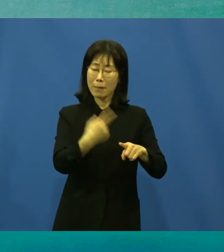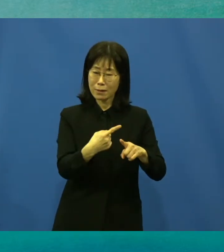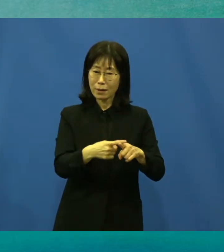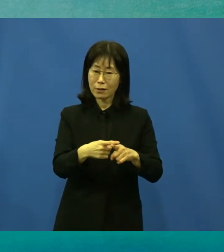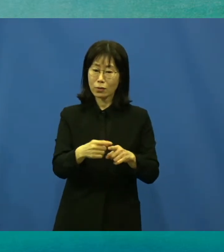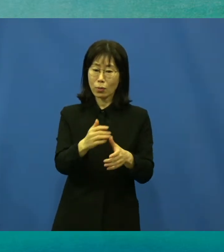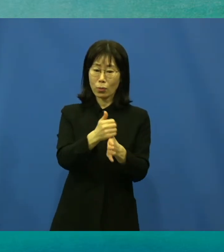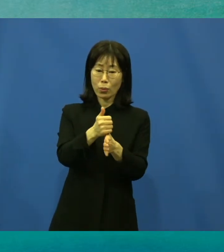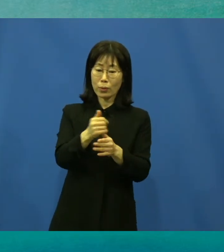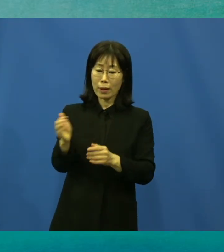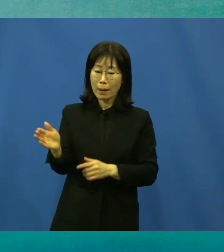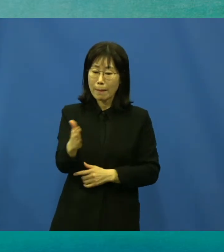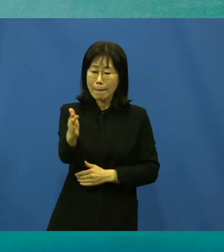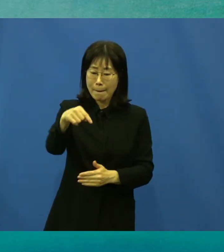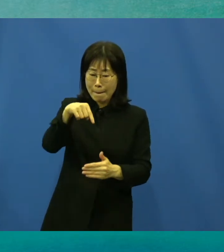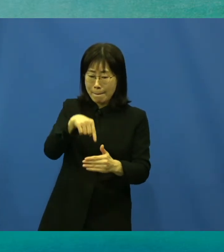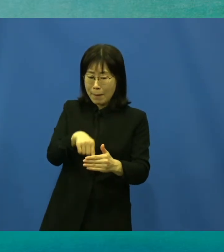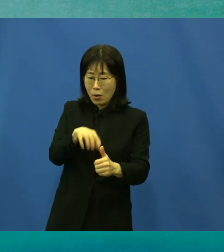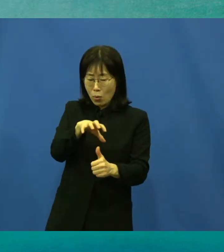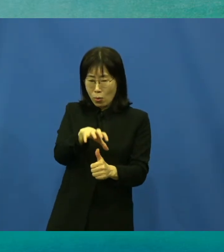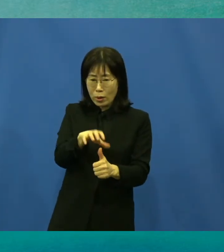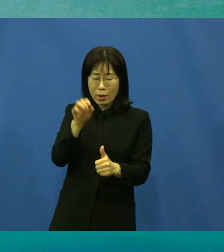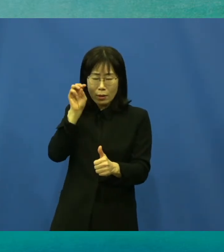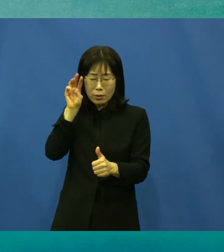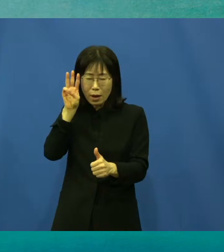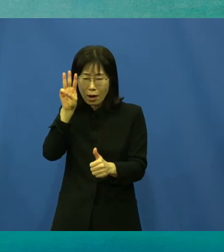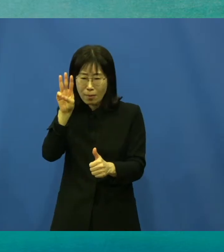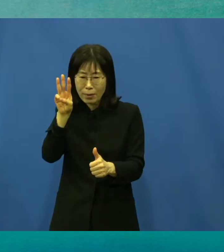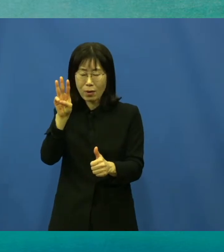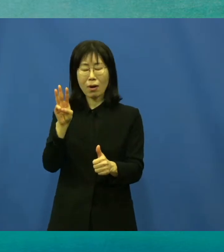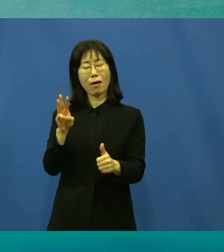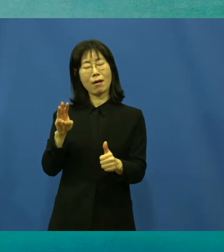고통의 크기에 따라 시간은 다르게 느껴집니다.